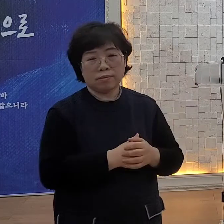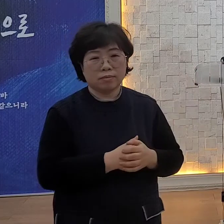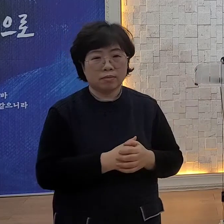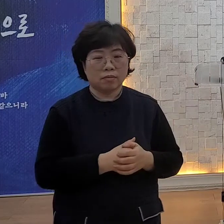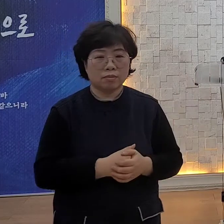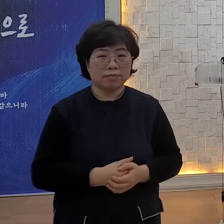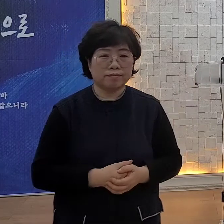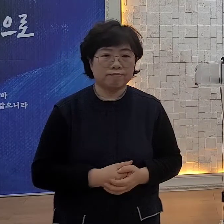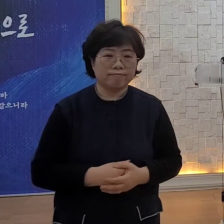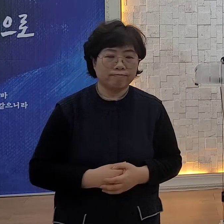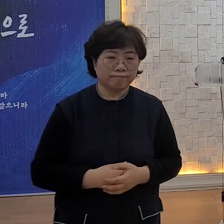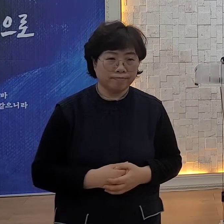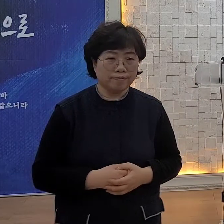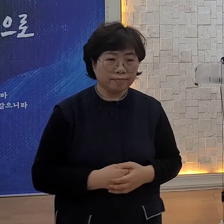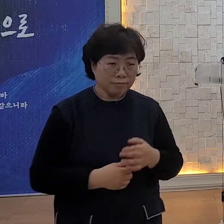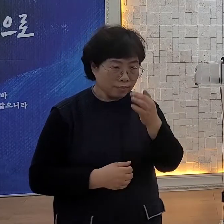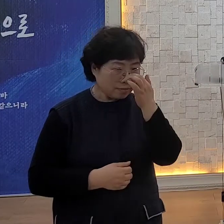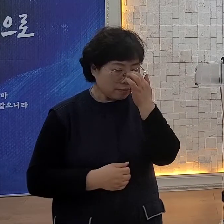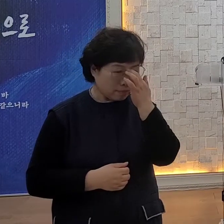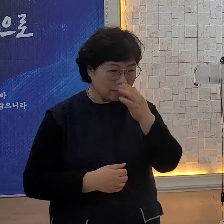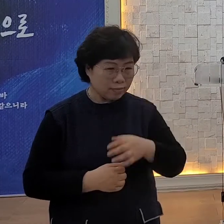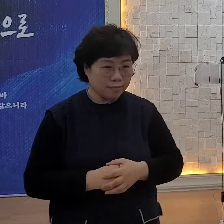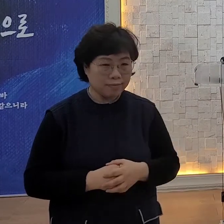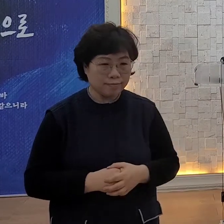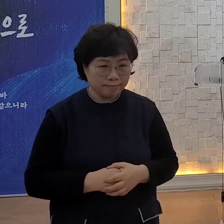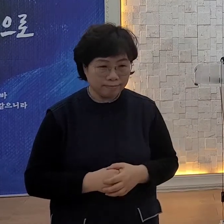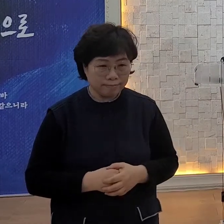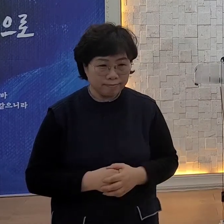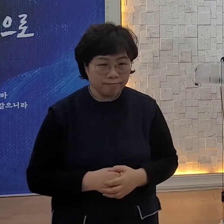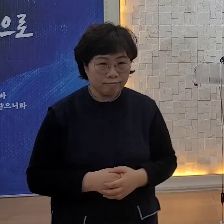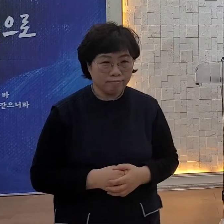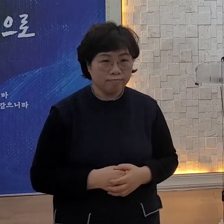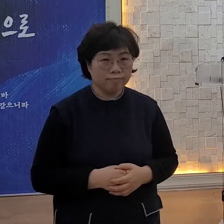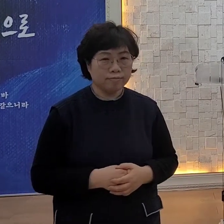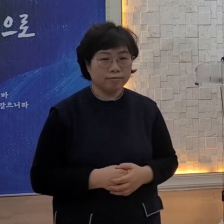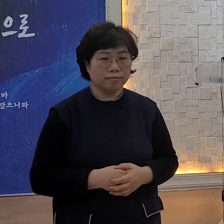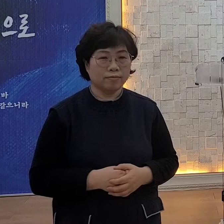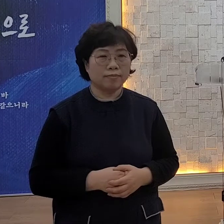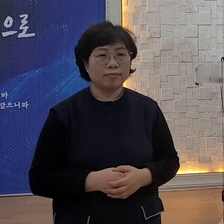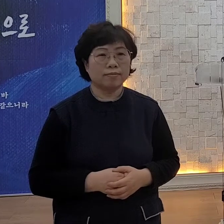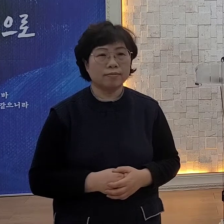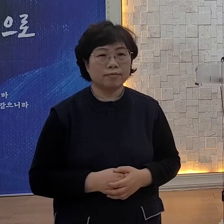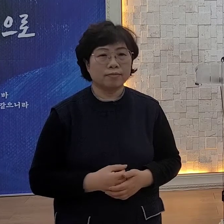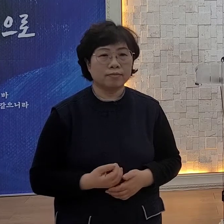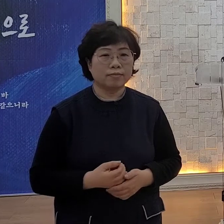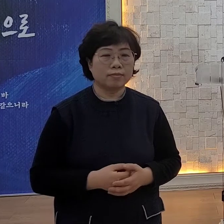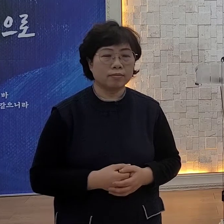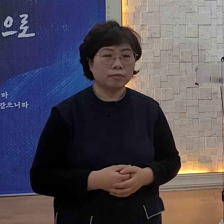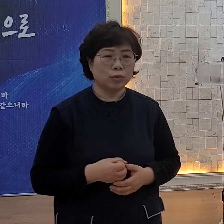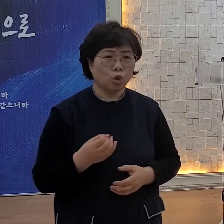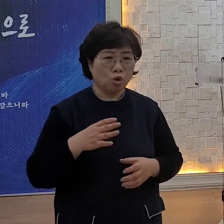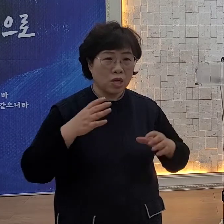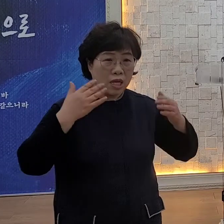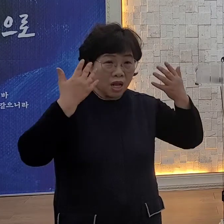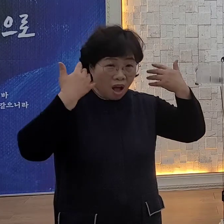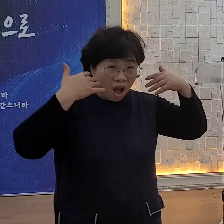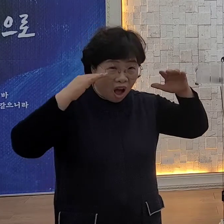왜 고기를 안 뜯어먹냐고. 그 질문 자체가 성립이 안 되는 거예요. 그러면 사자나